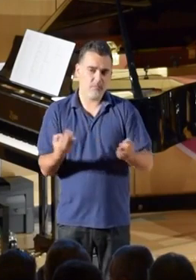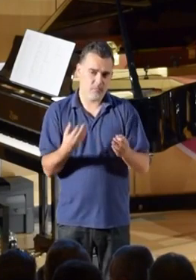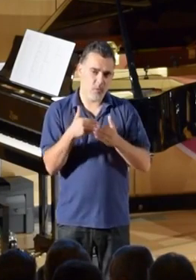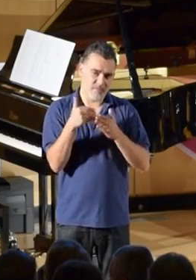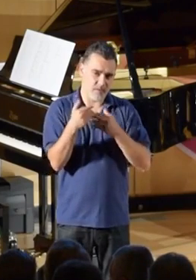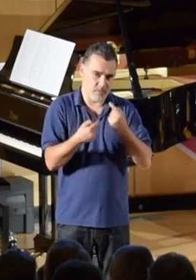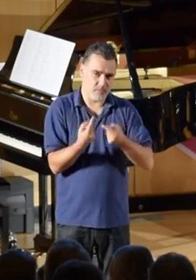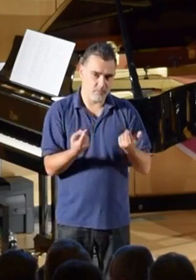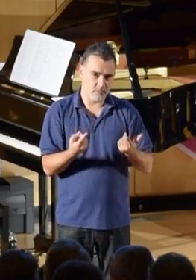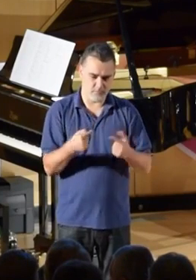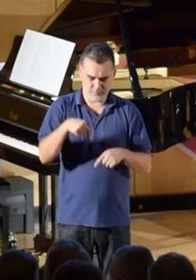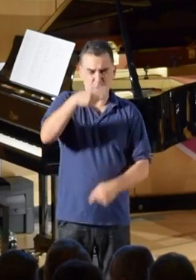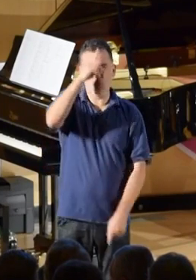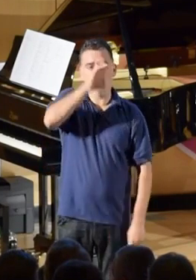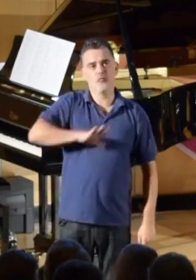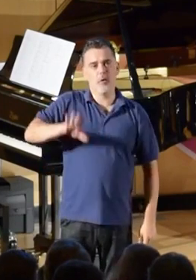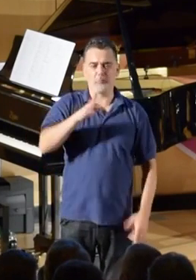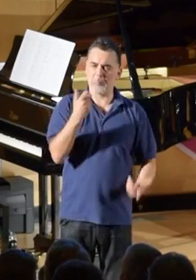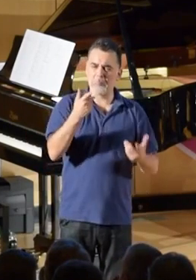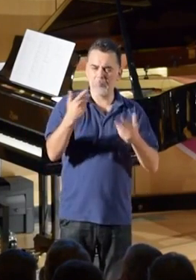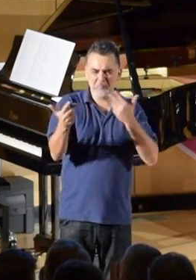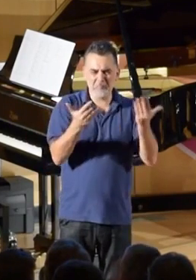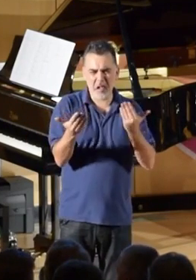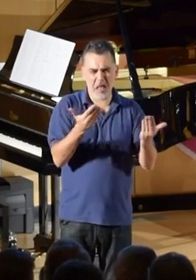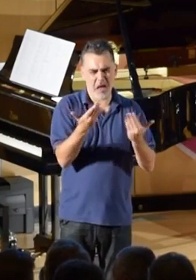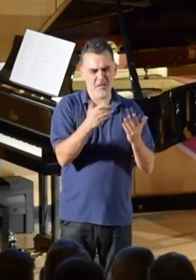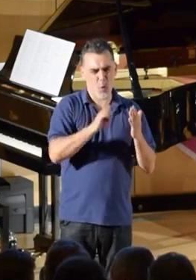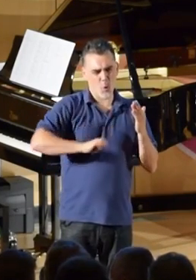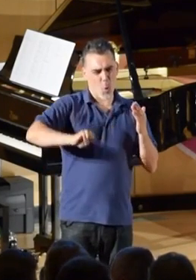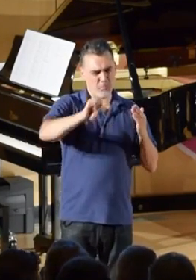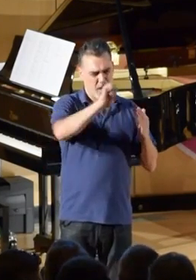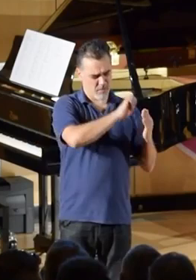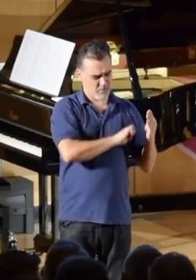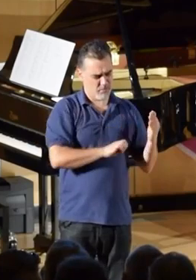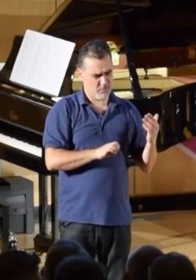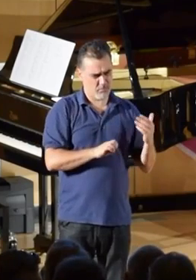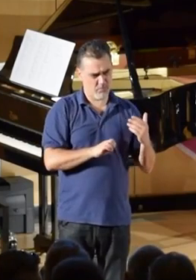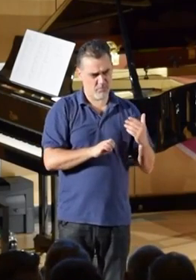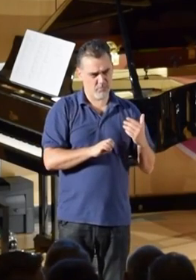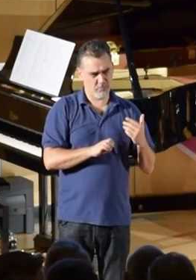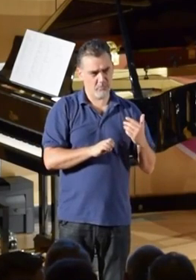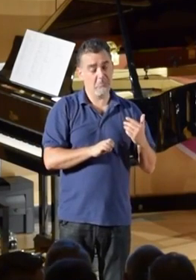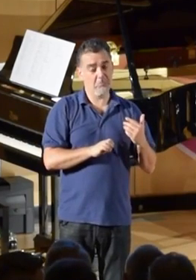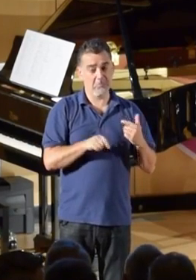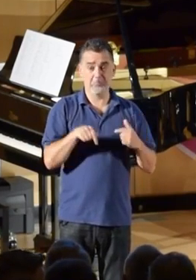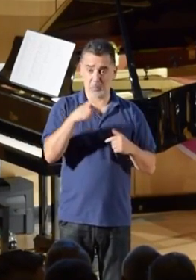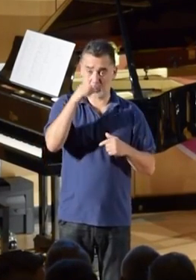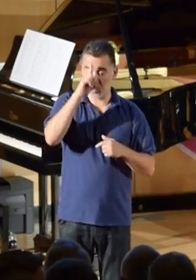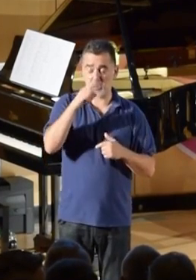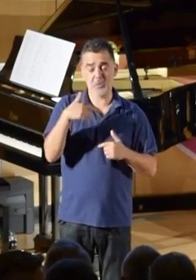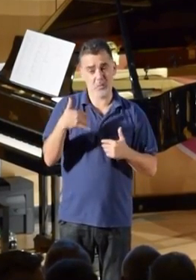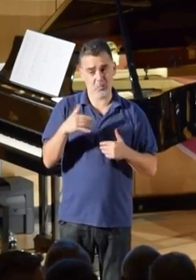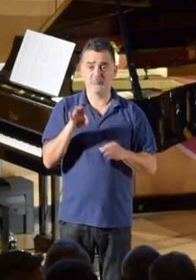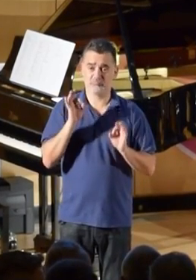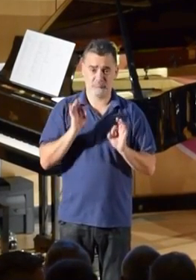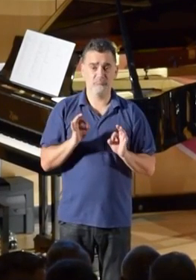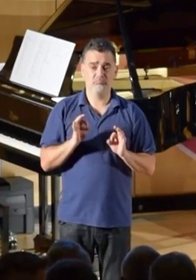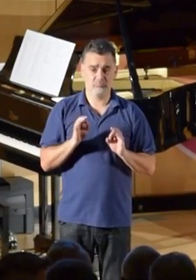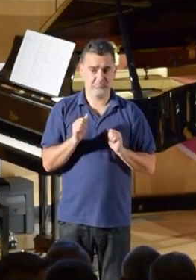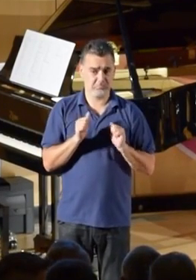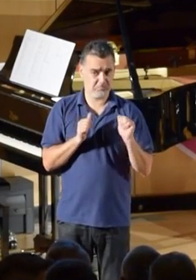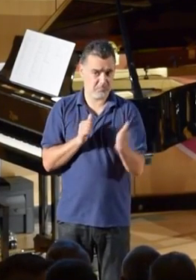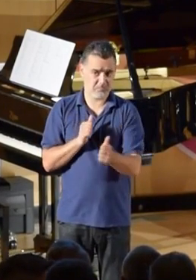Deutschland eigentlich, also wenn wir das mal europaweit vergleichen, eigentlich wirklich gut. Also unser Gesundheitssystem, aber